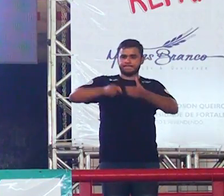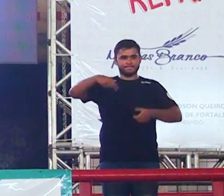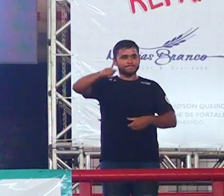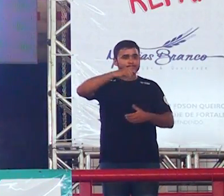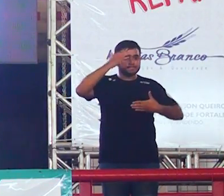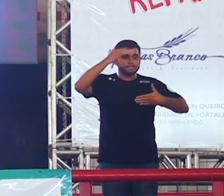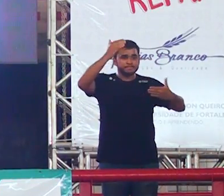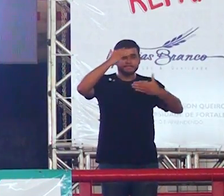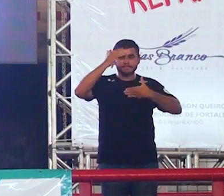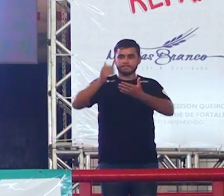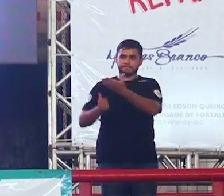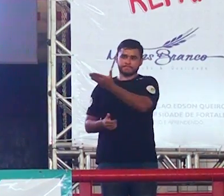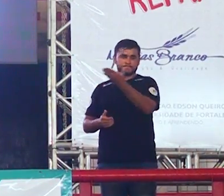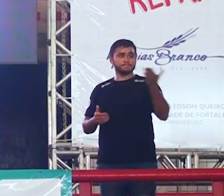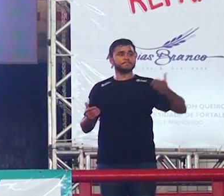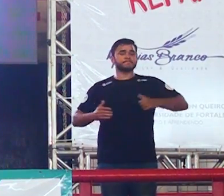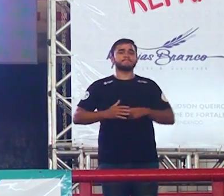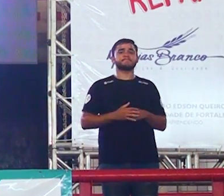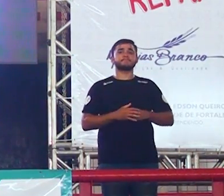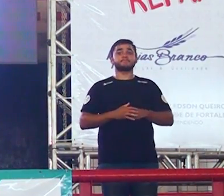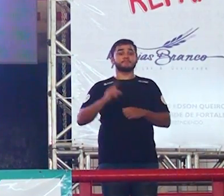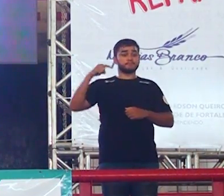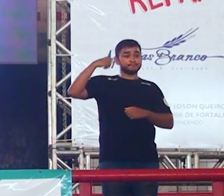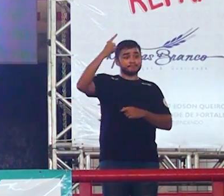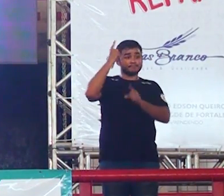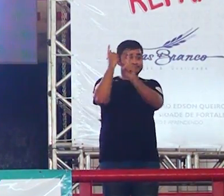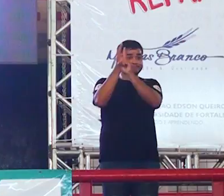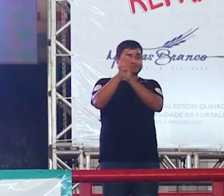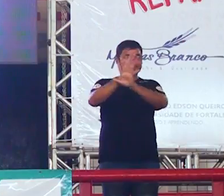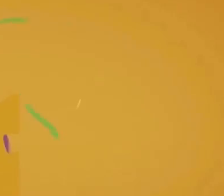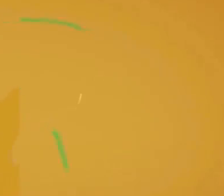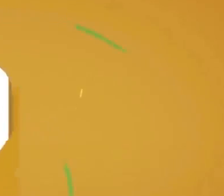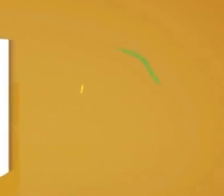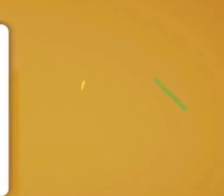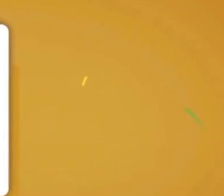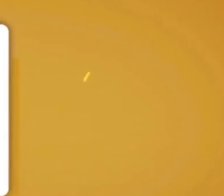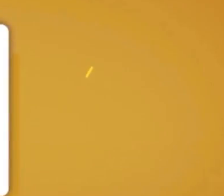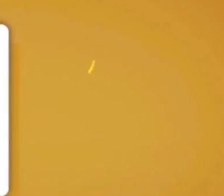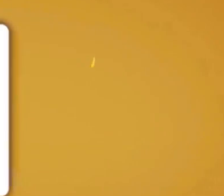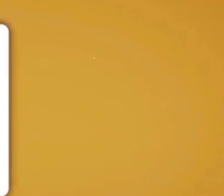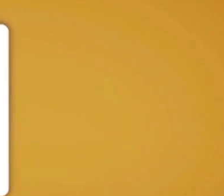tá bom? Muito obrigado. Até o próximo encontro, pessoal. Valeu!